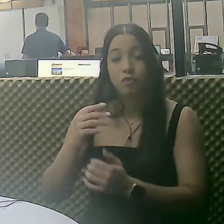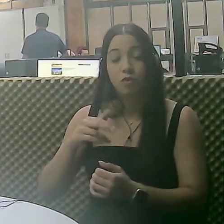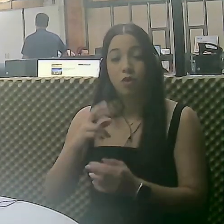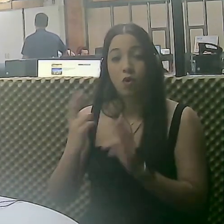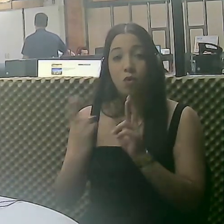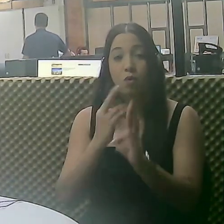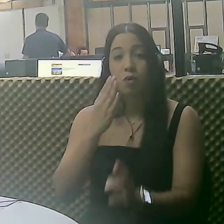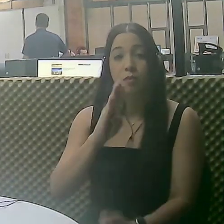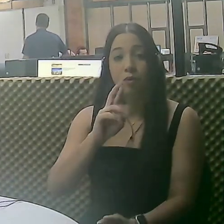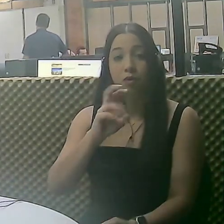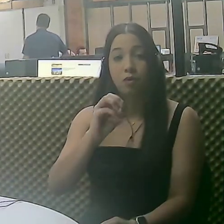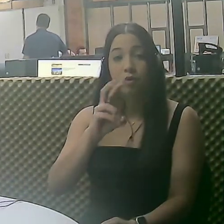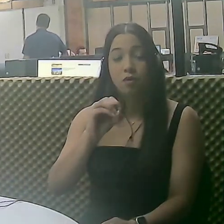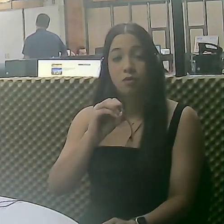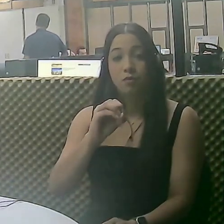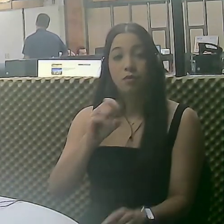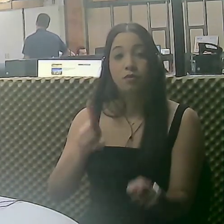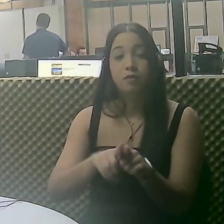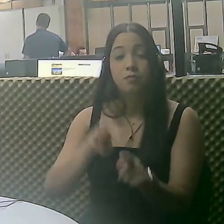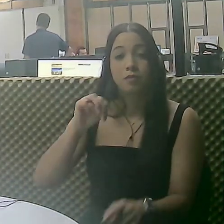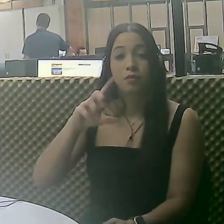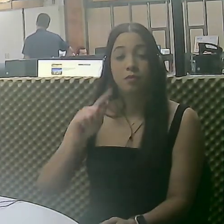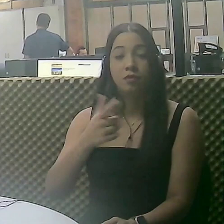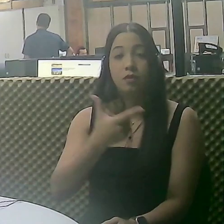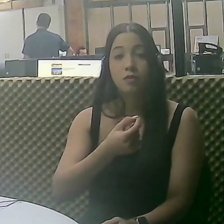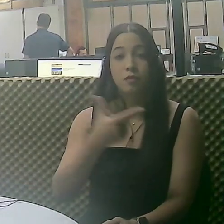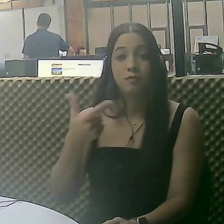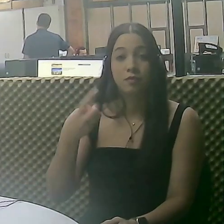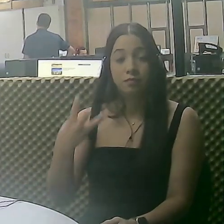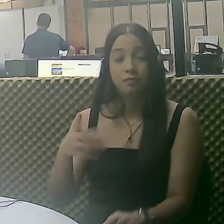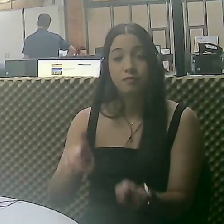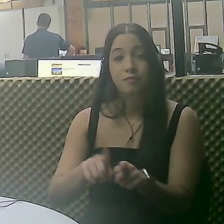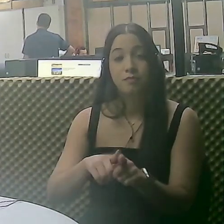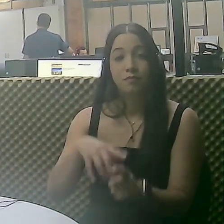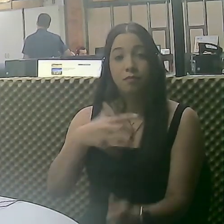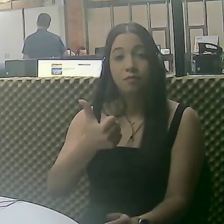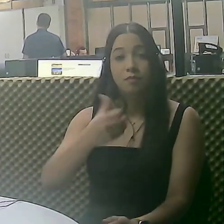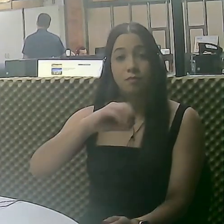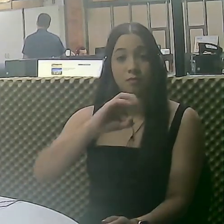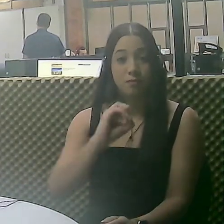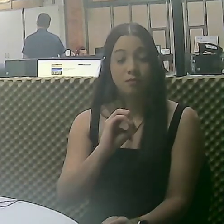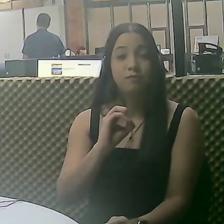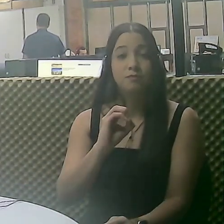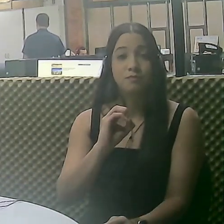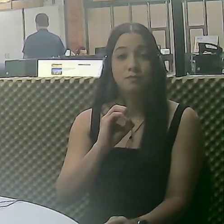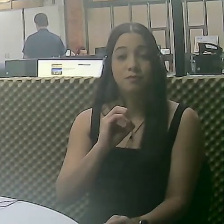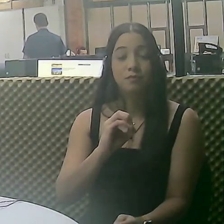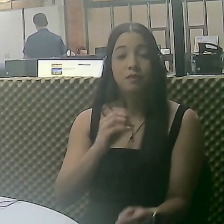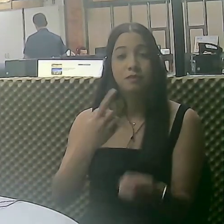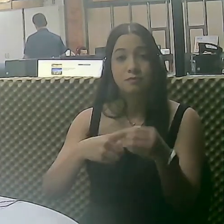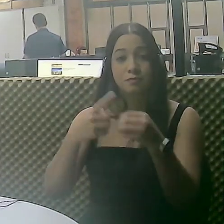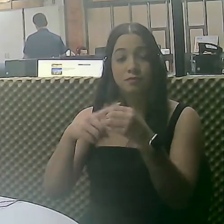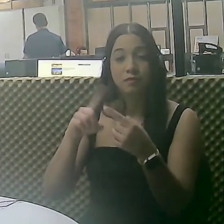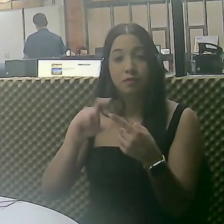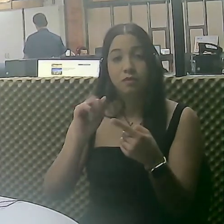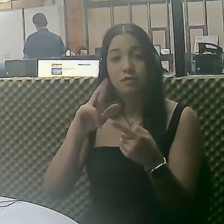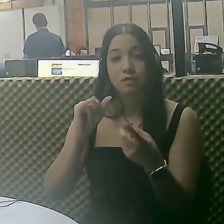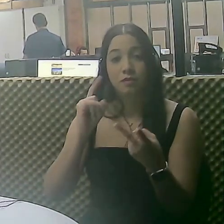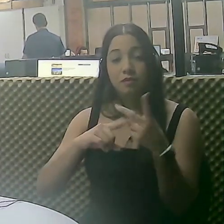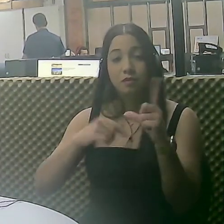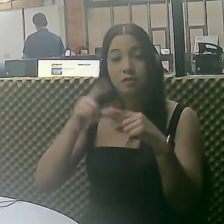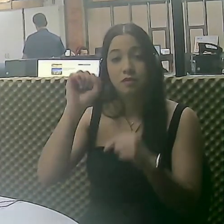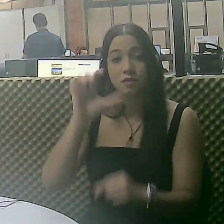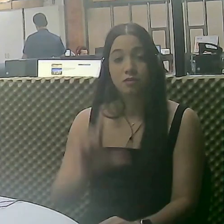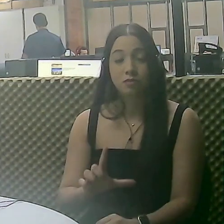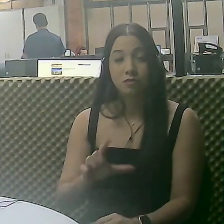rodovias BR-050 e MGs 223 e 190, passando pelas cidades de Araguari e Estrela do